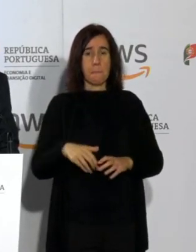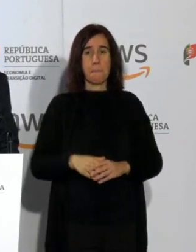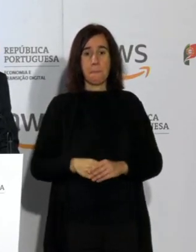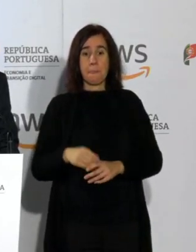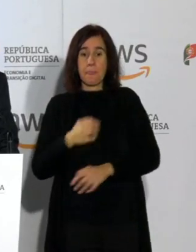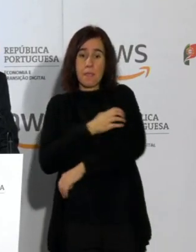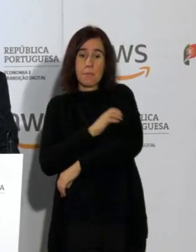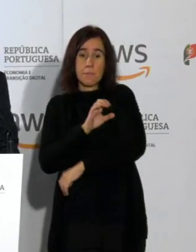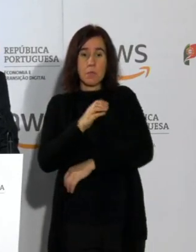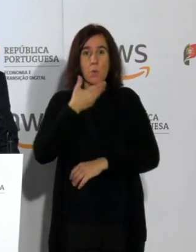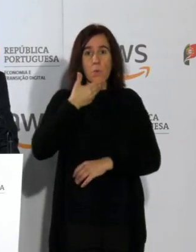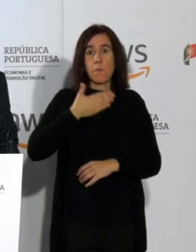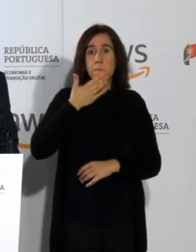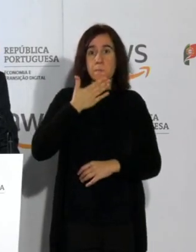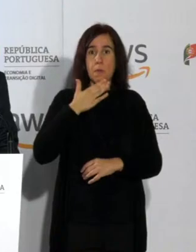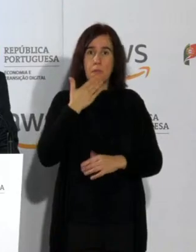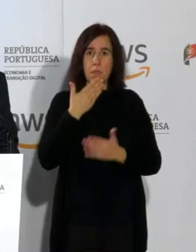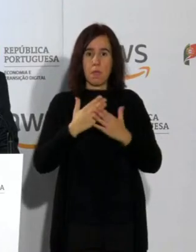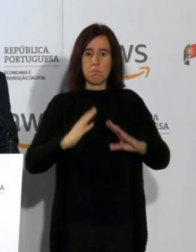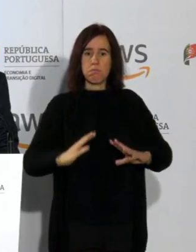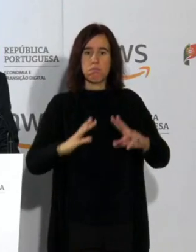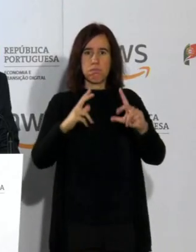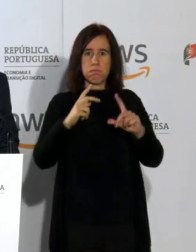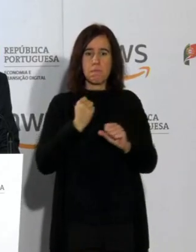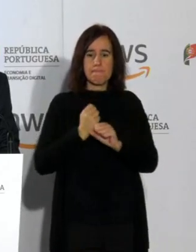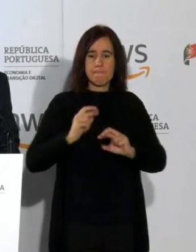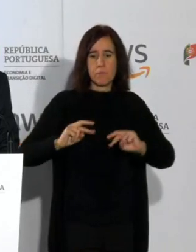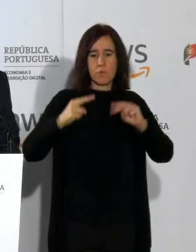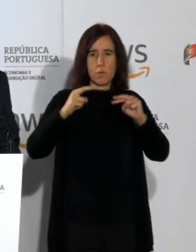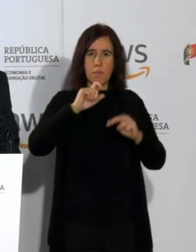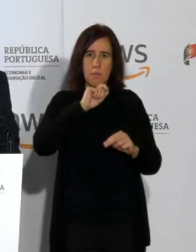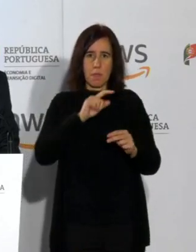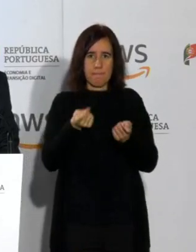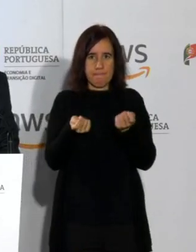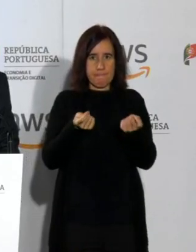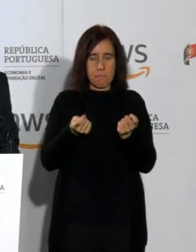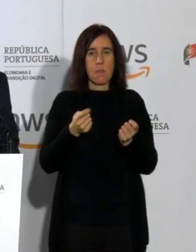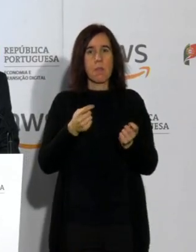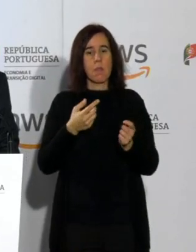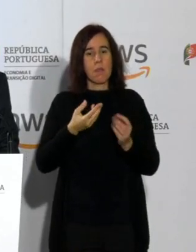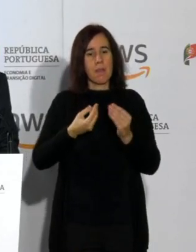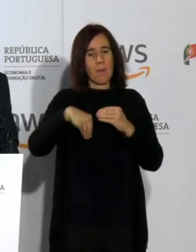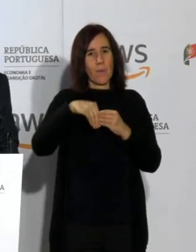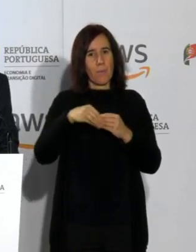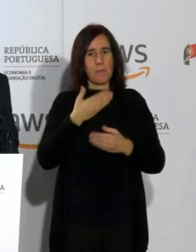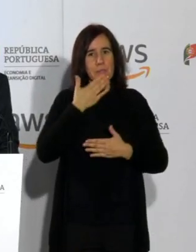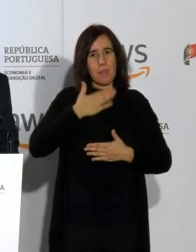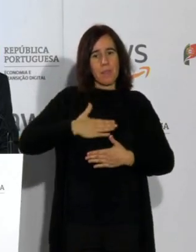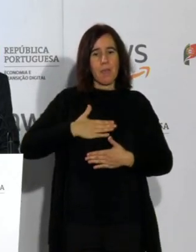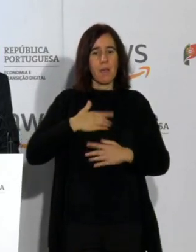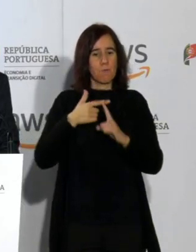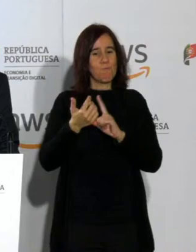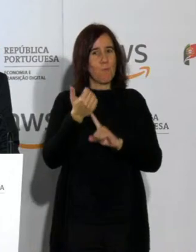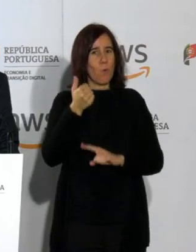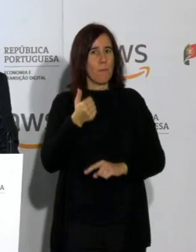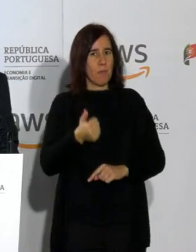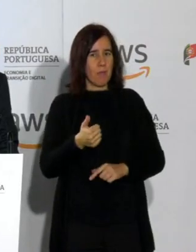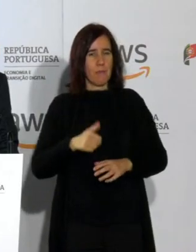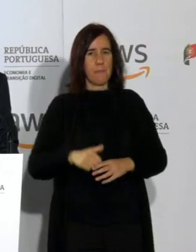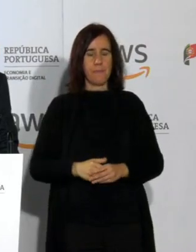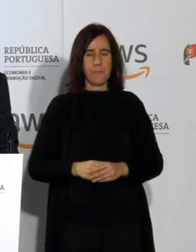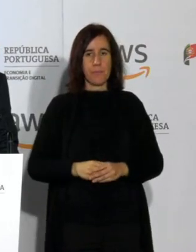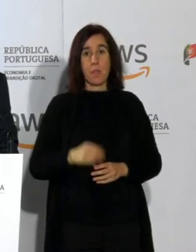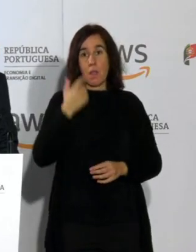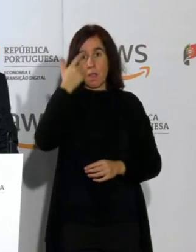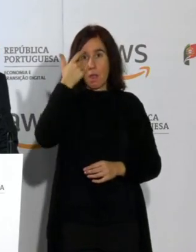as competências necessárias para crescerem e desenvolverem carreiras profissionais recompensadoras, impactantes e bem-sucedidas.